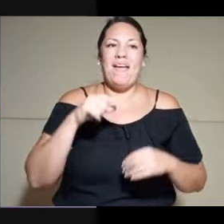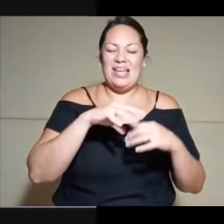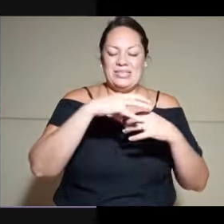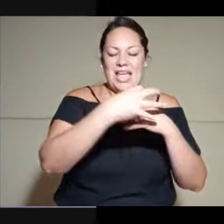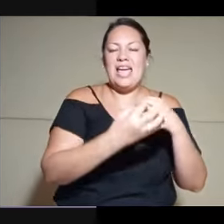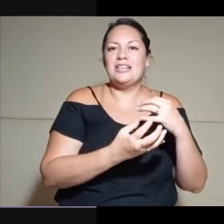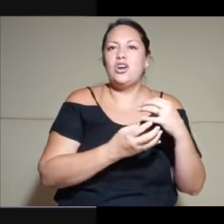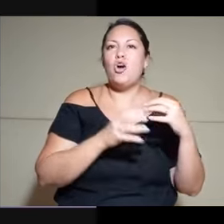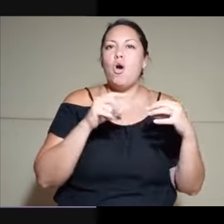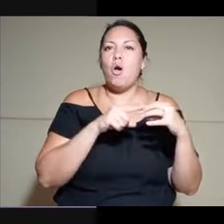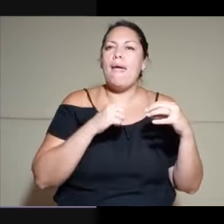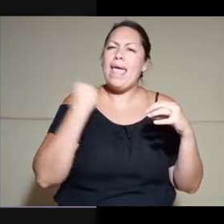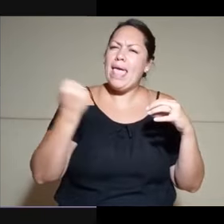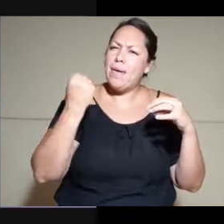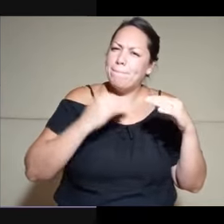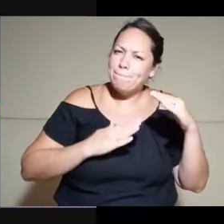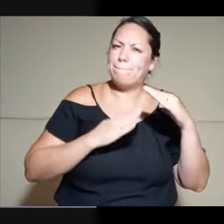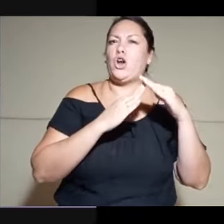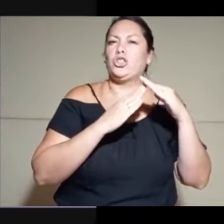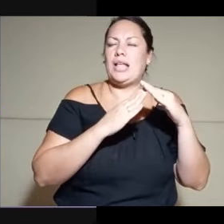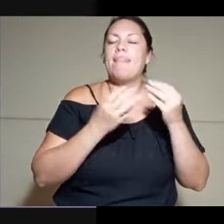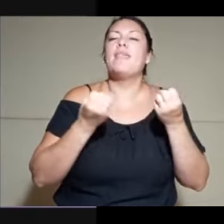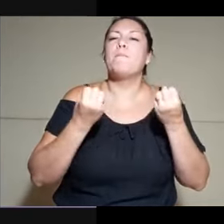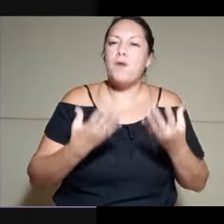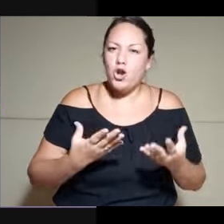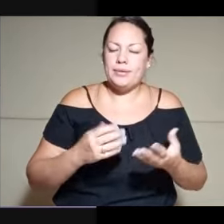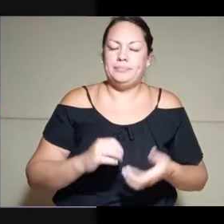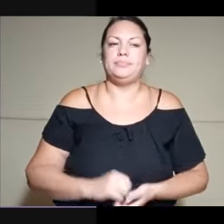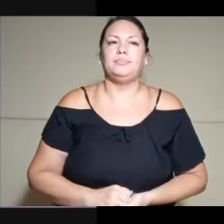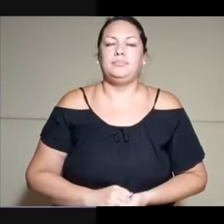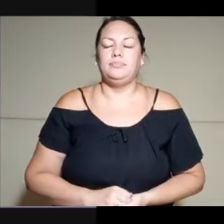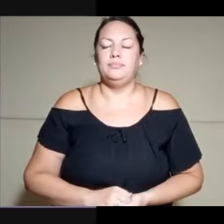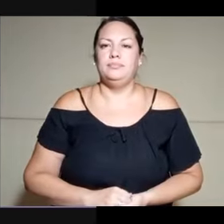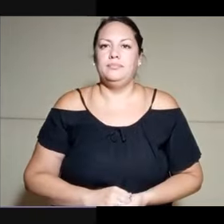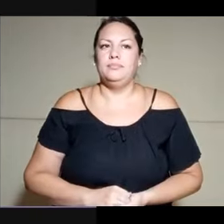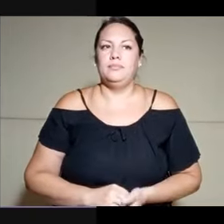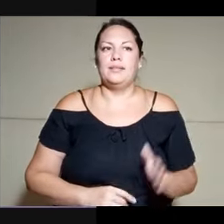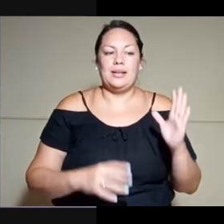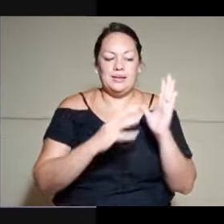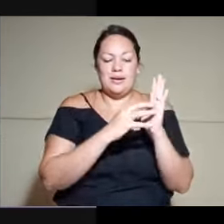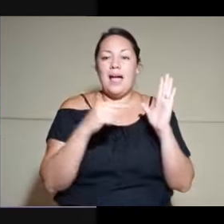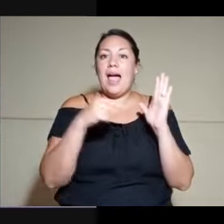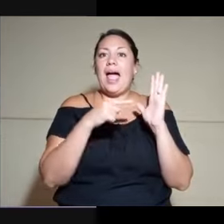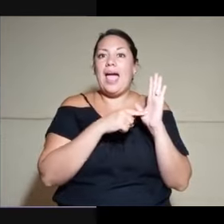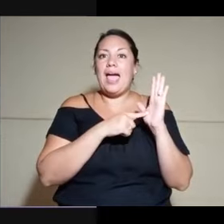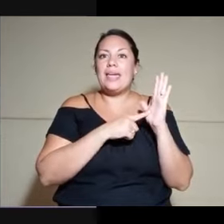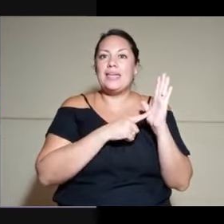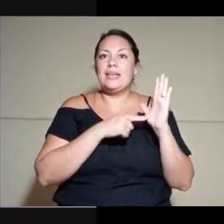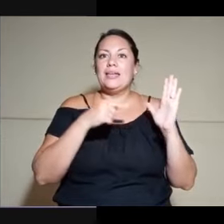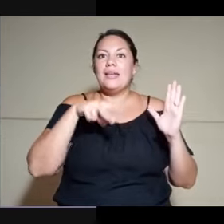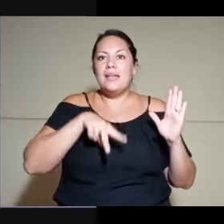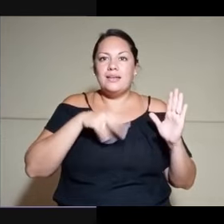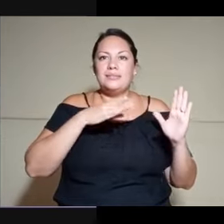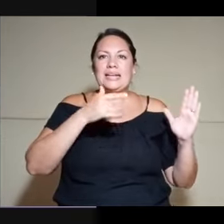¿sí?, es un órgano encefálico que es muy importante, el bulbo raquídeo,